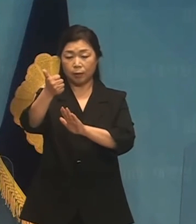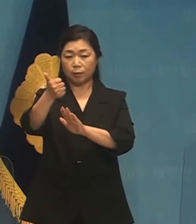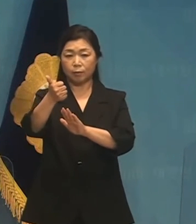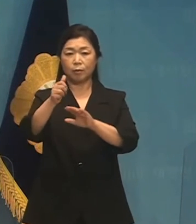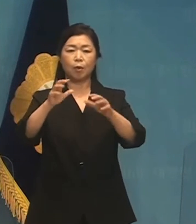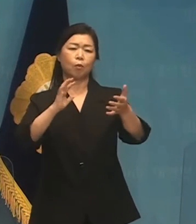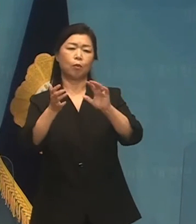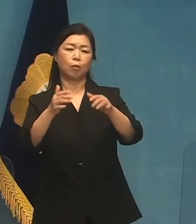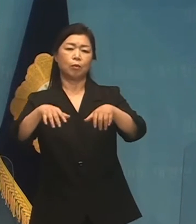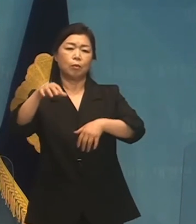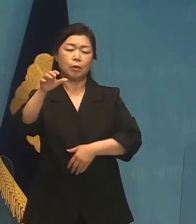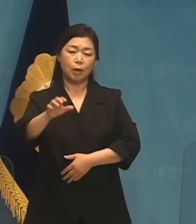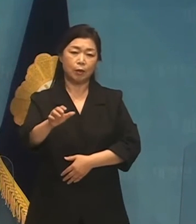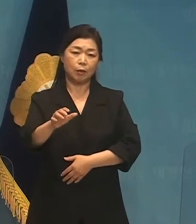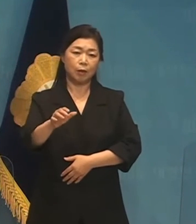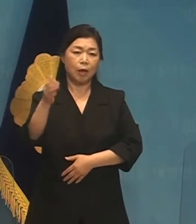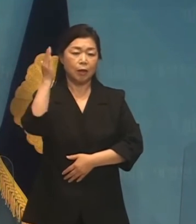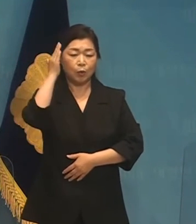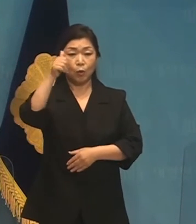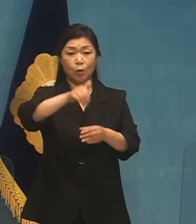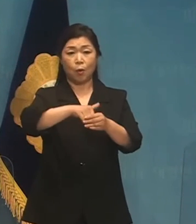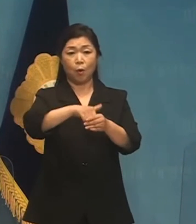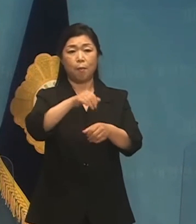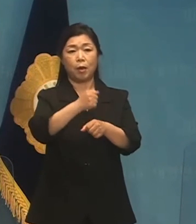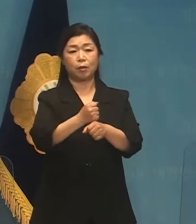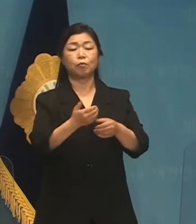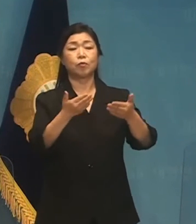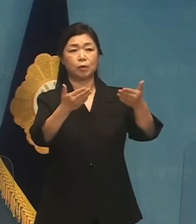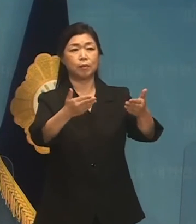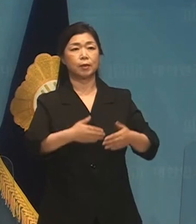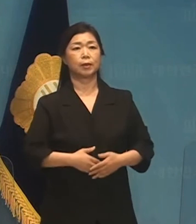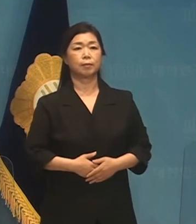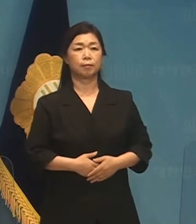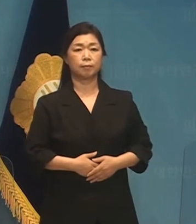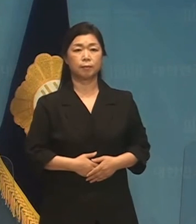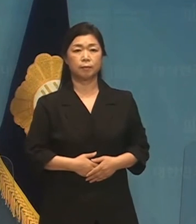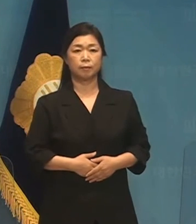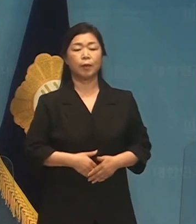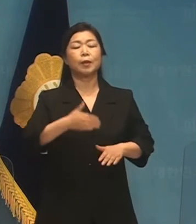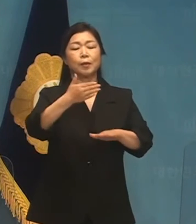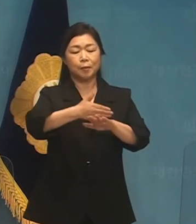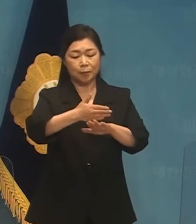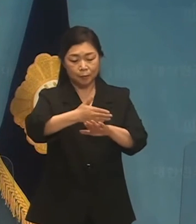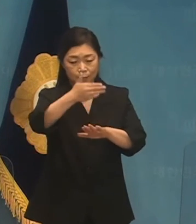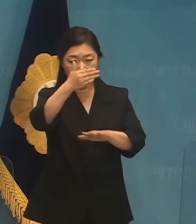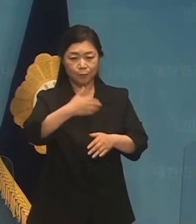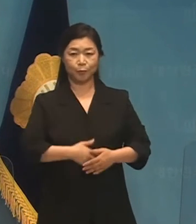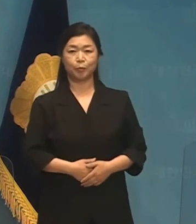희망의 공론장과 같은 대통령 선거를 만들어 가겠습니다. 고맙습니다.